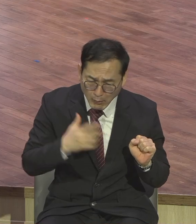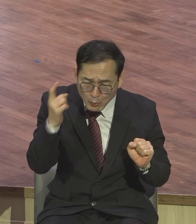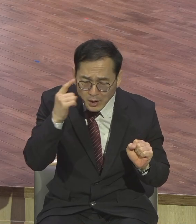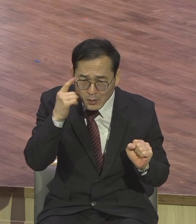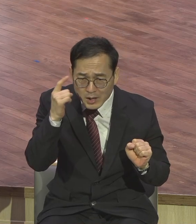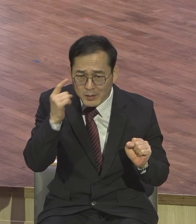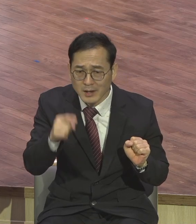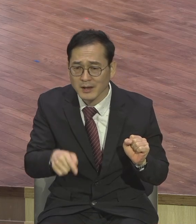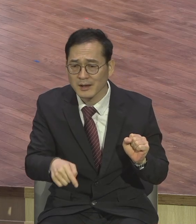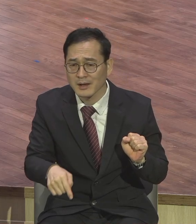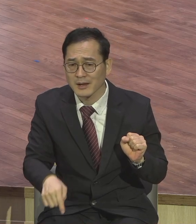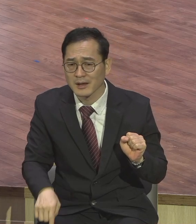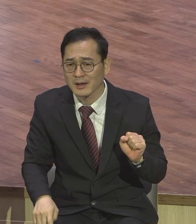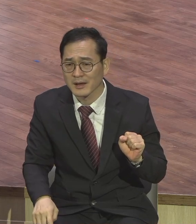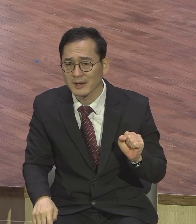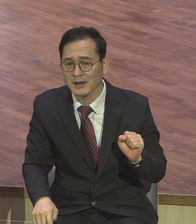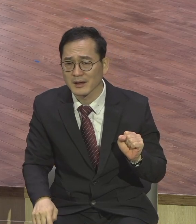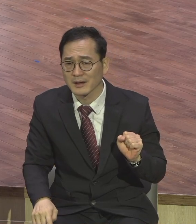못 써.